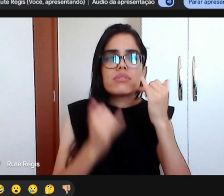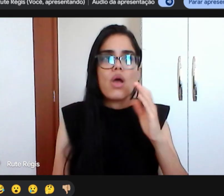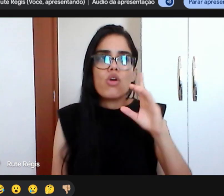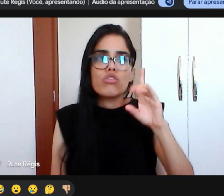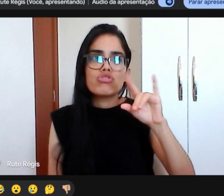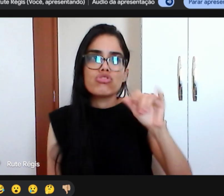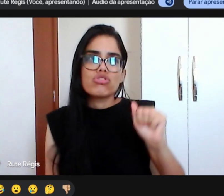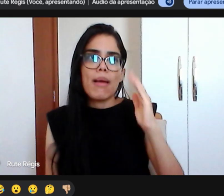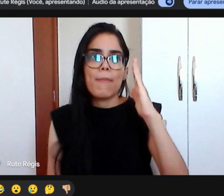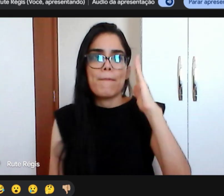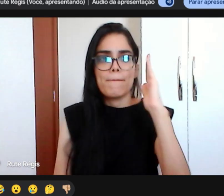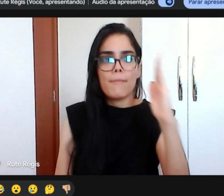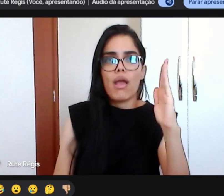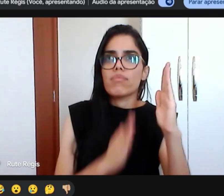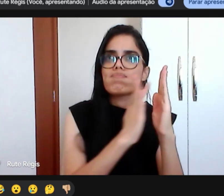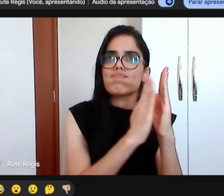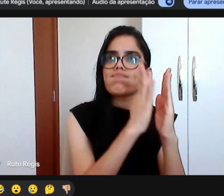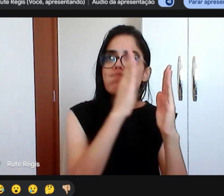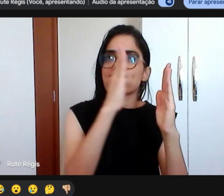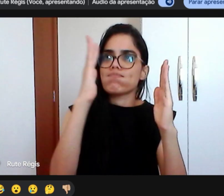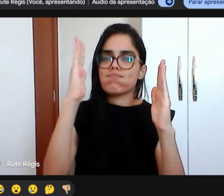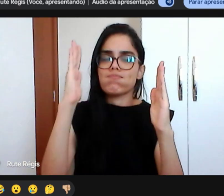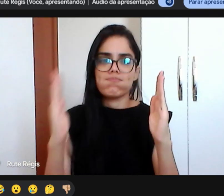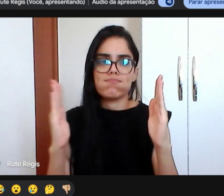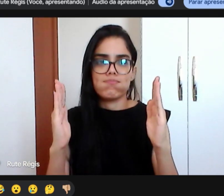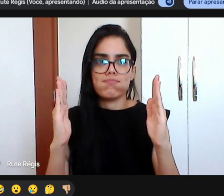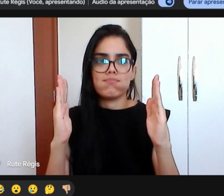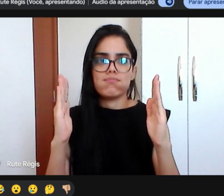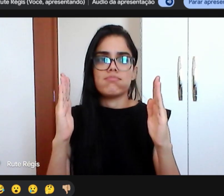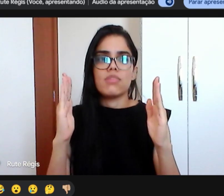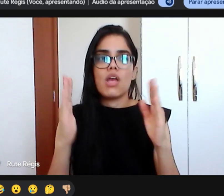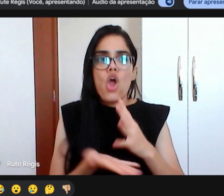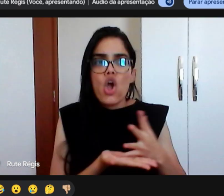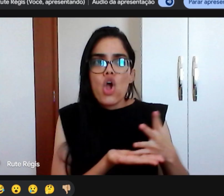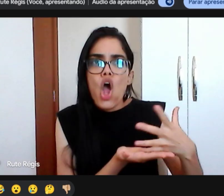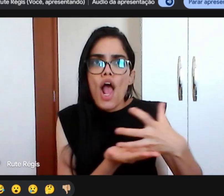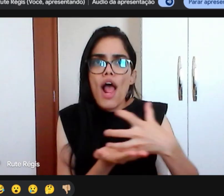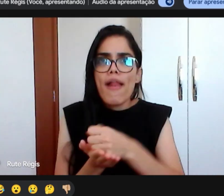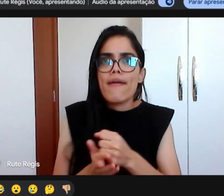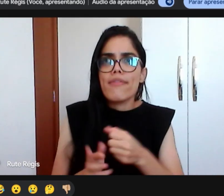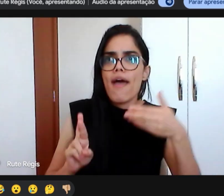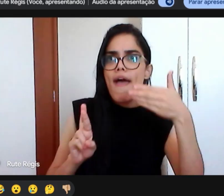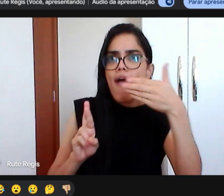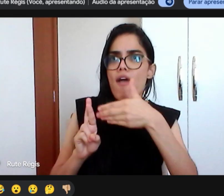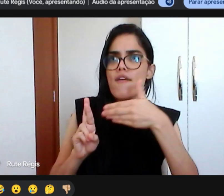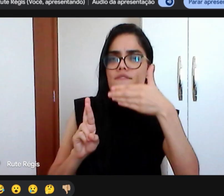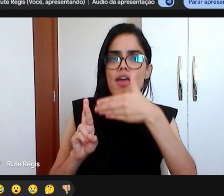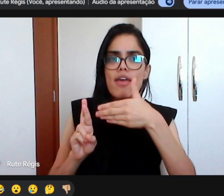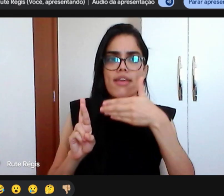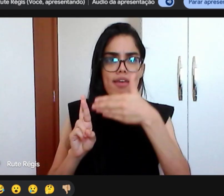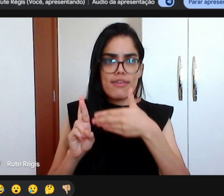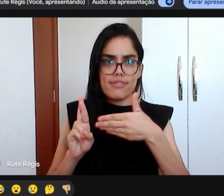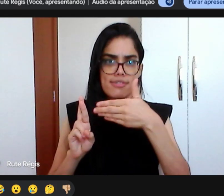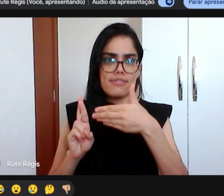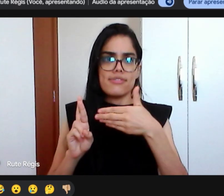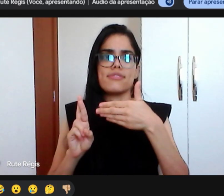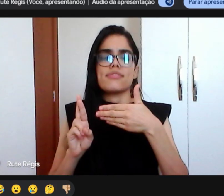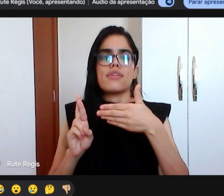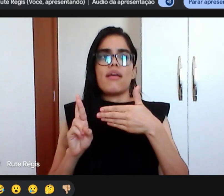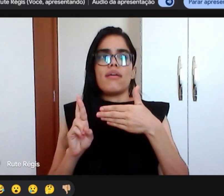coleta de dados de tal dia a tal dia, né? Então, vocês